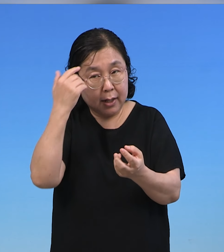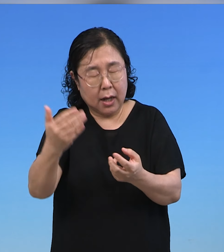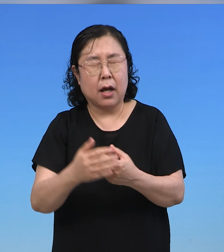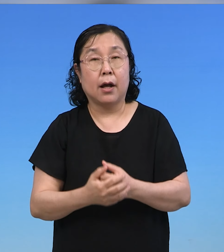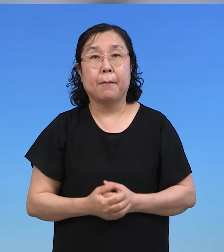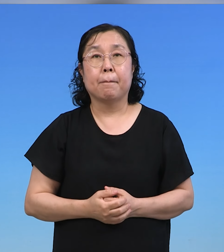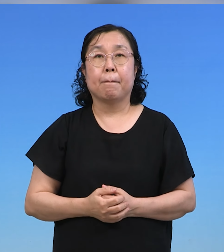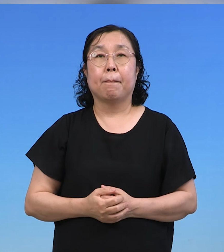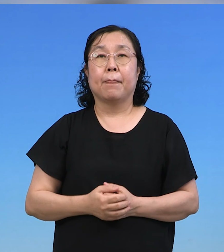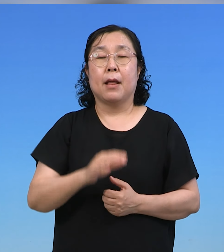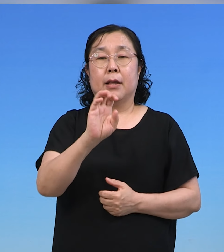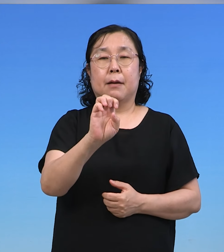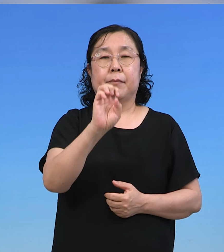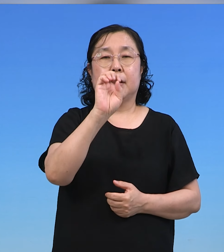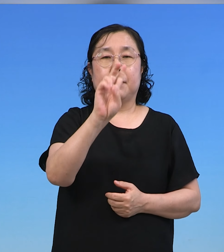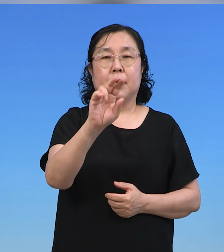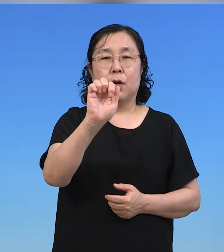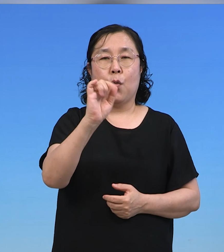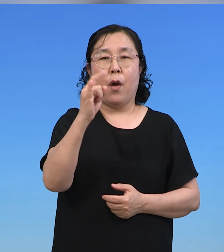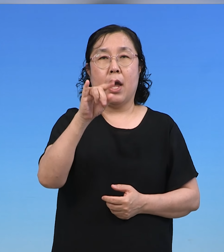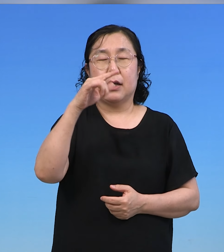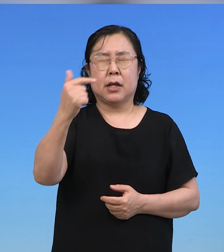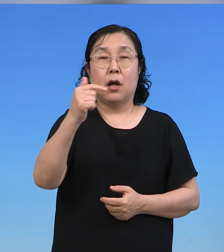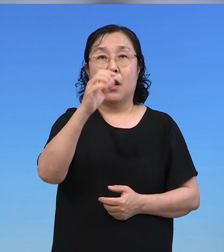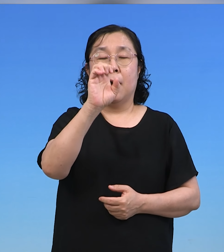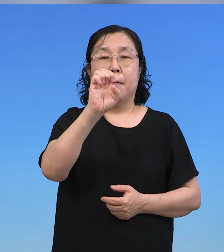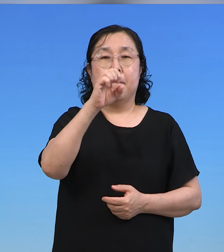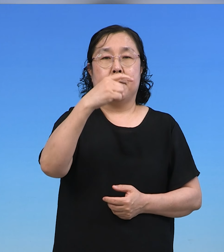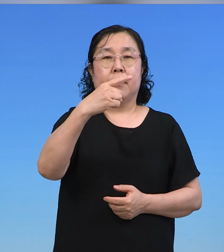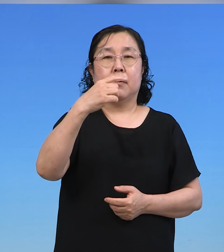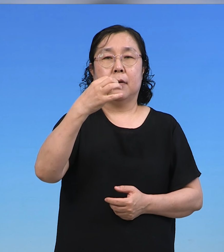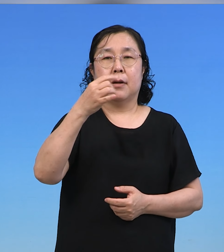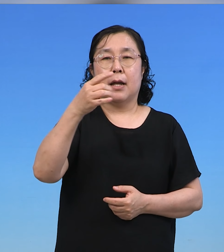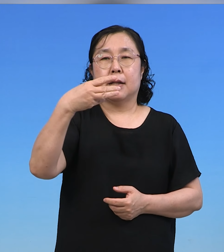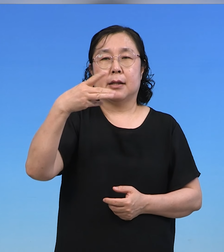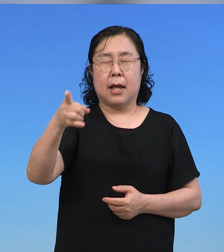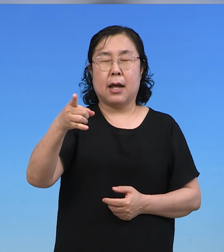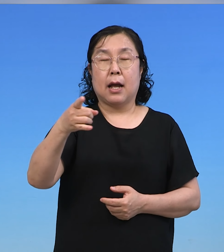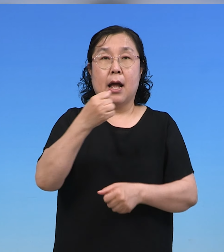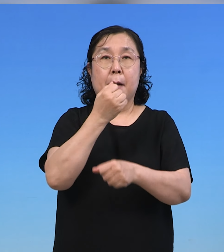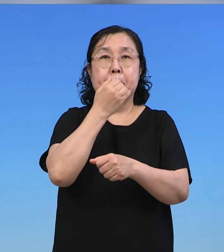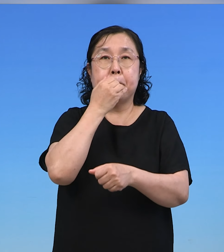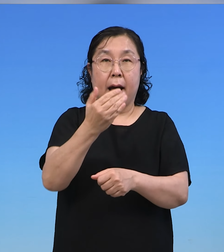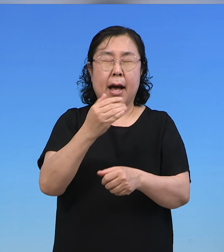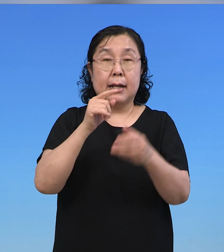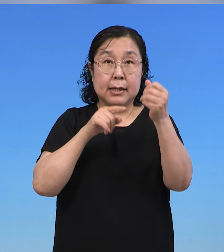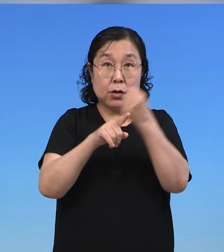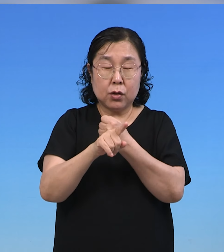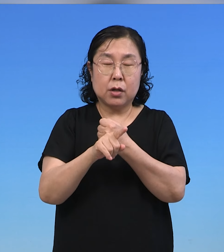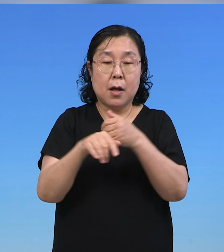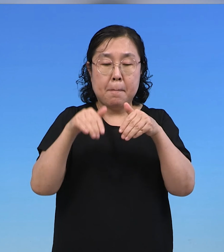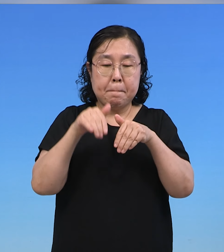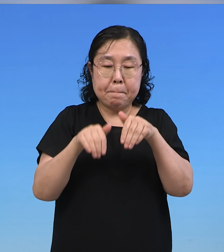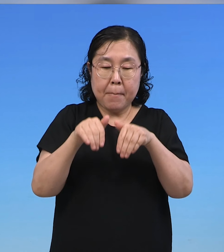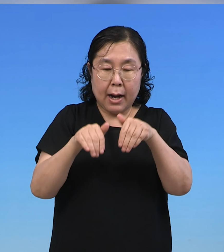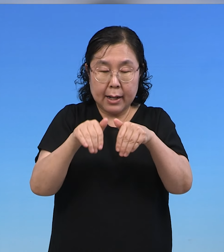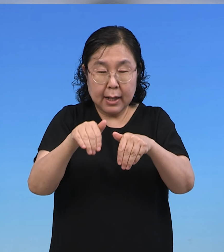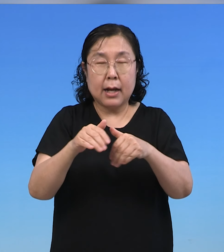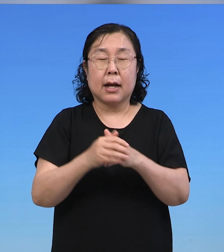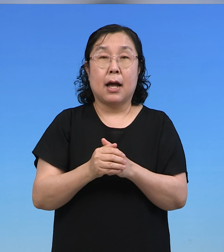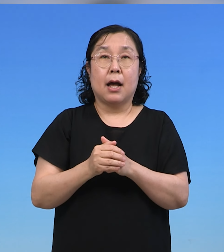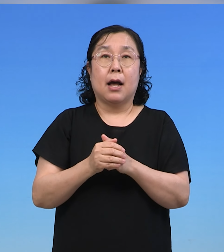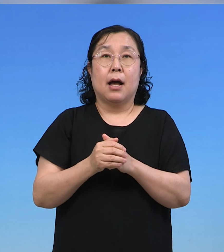이 32회전 푸에테가 왜 아름답게 그렇게 꽃을 피울 수 있느냐 하면은, 먼저 이제 이 발레리나가 회전을